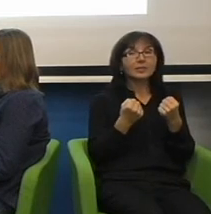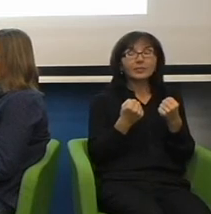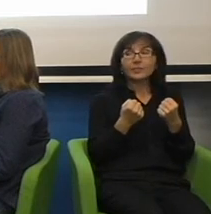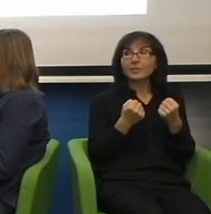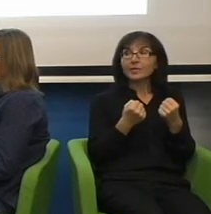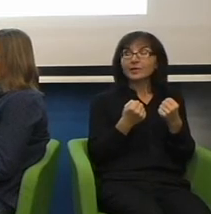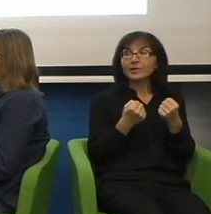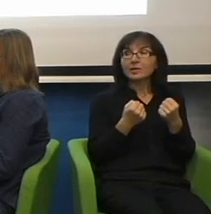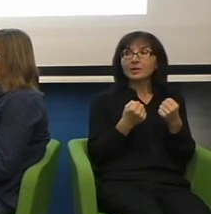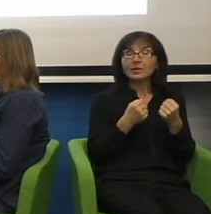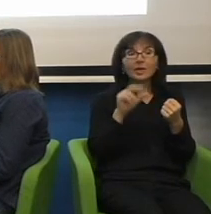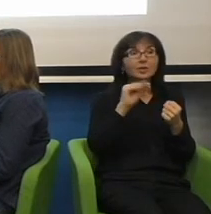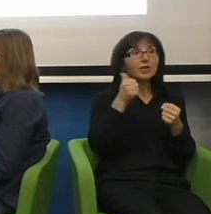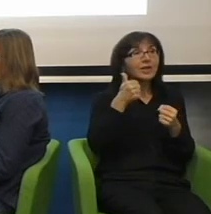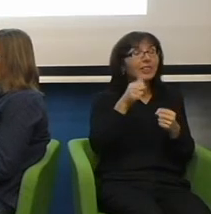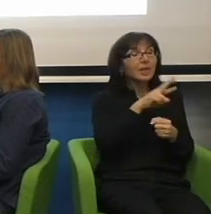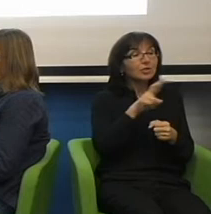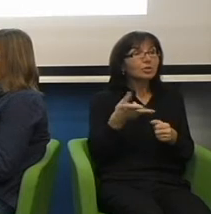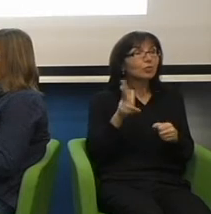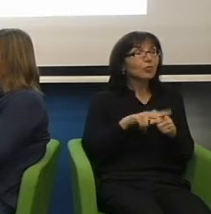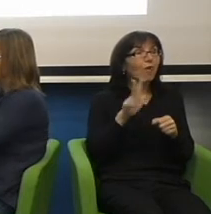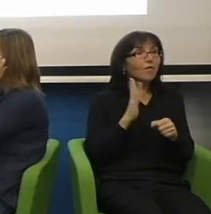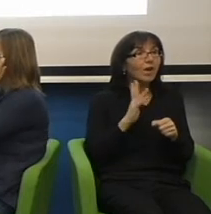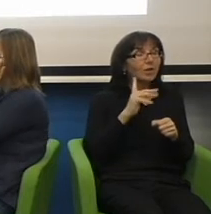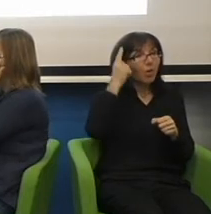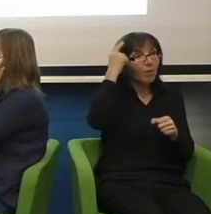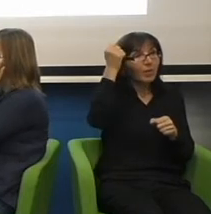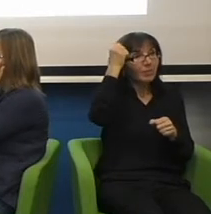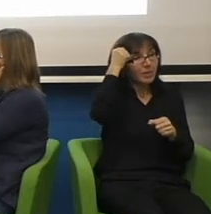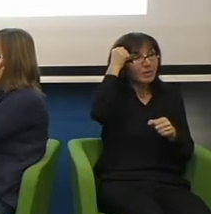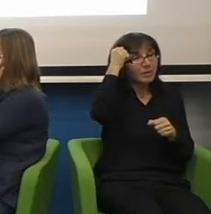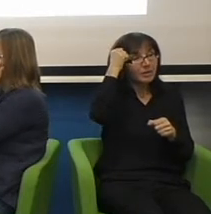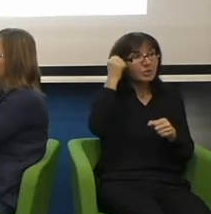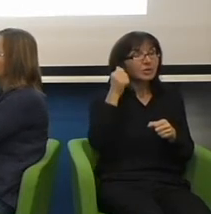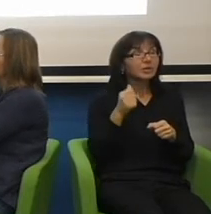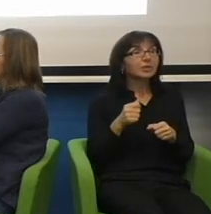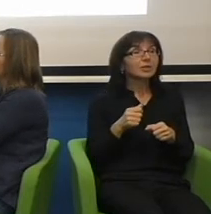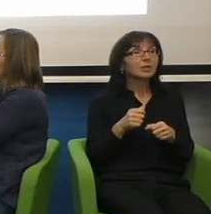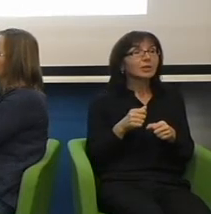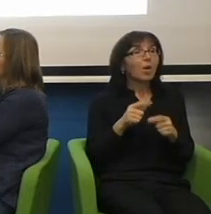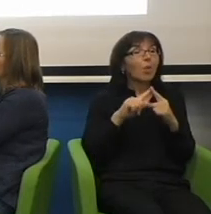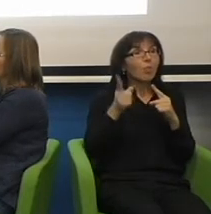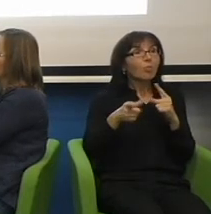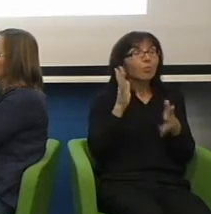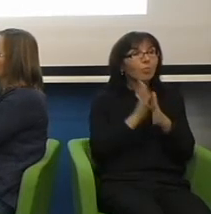jeszcze znaczy, taka rzecz, którą może warto, o której warto pamiętać, mianowicie po